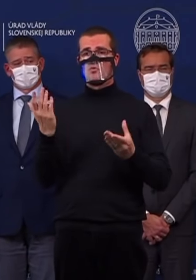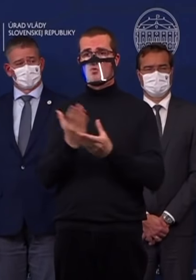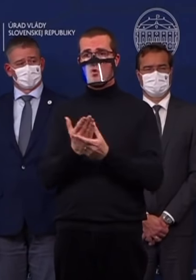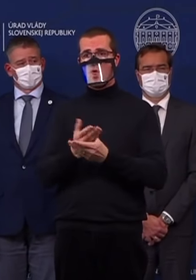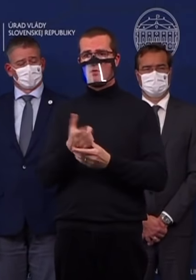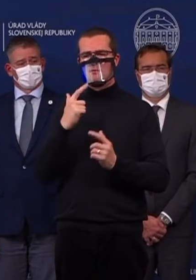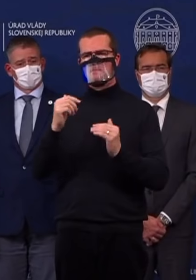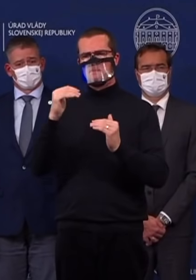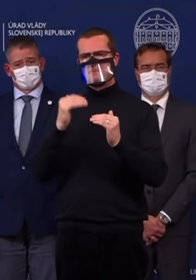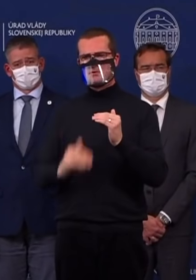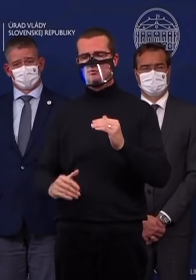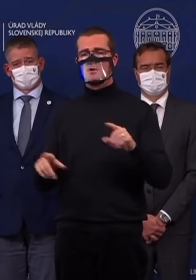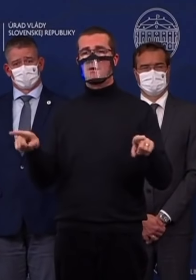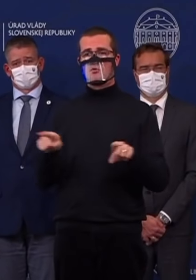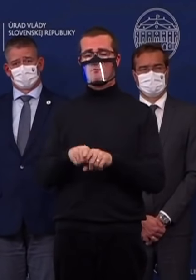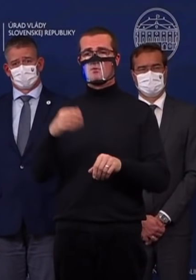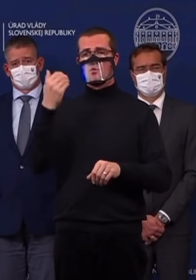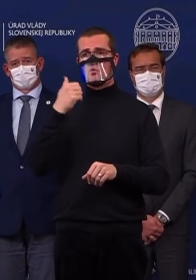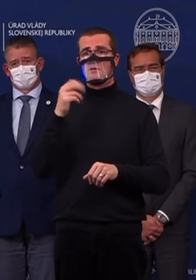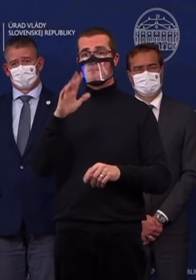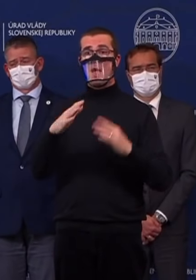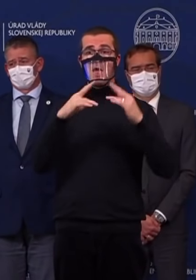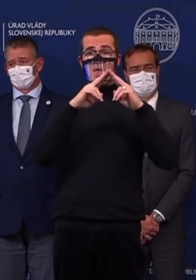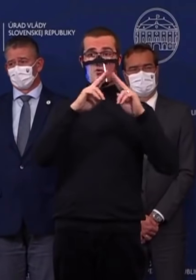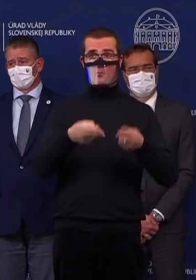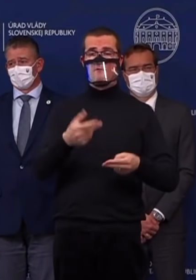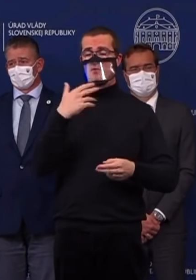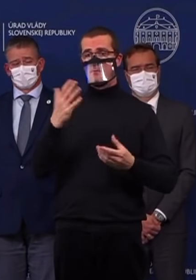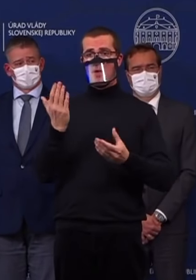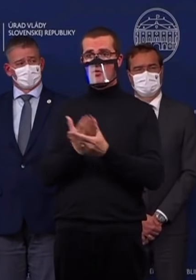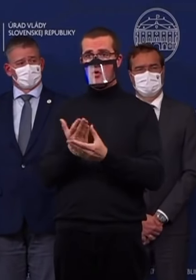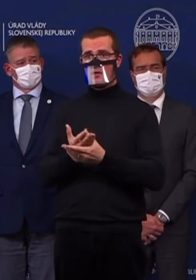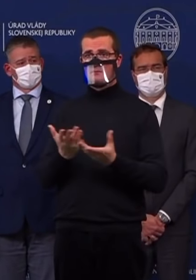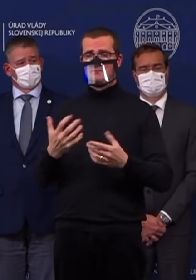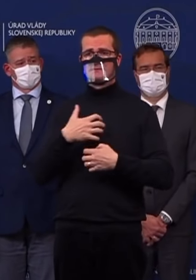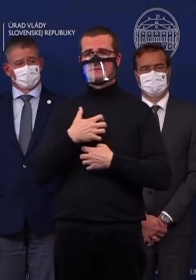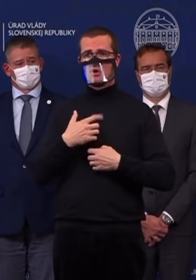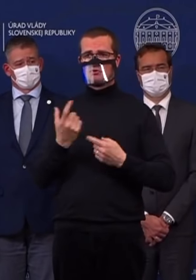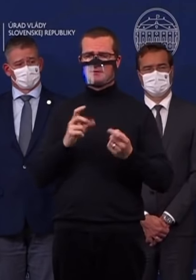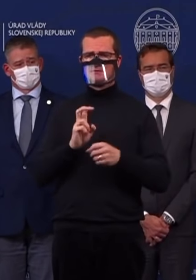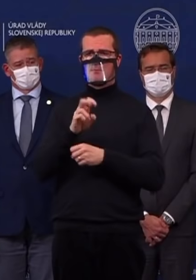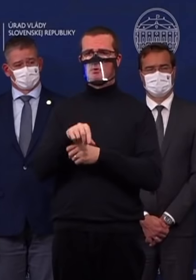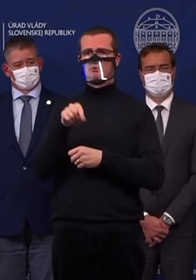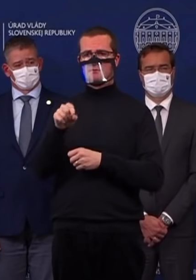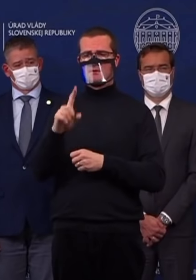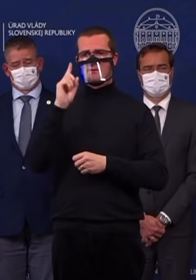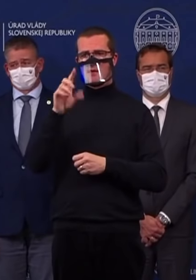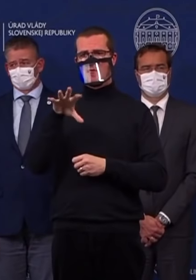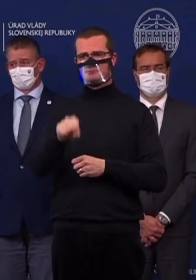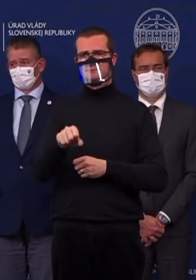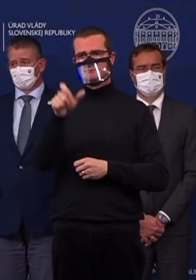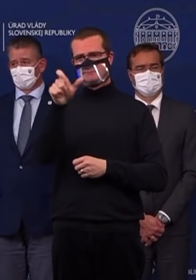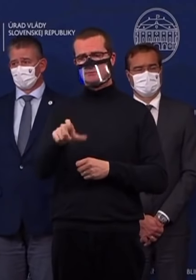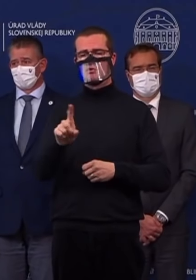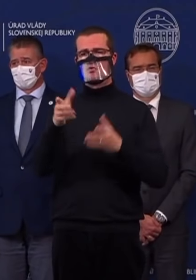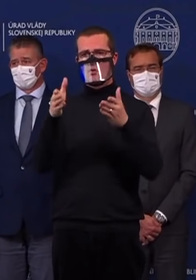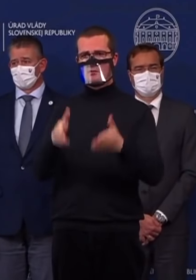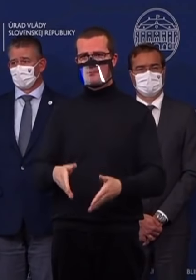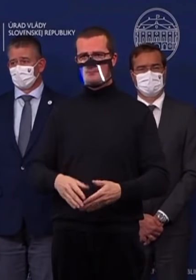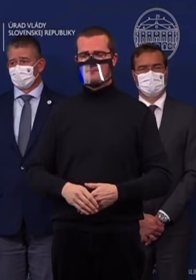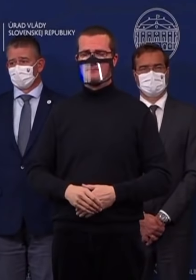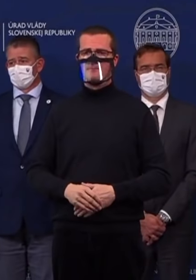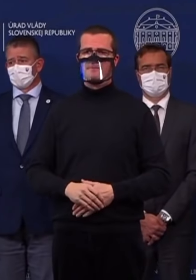je výrazne menšia. Rovnako tak sú ľudia, ktorí majú domov a nemajú doklady. Takže sa snažíme k tomu pristupovať tak, aby sme dokázali identifikovať toho, ktorého človeka.